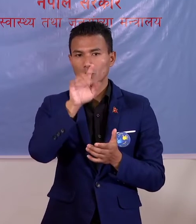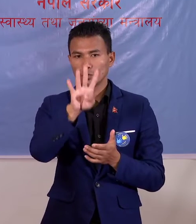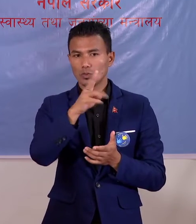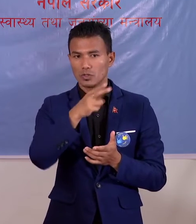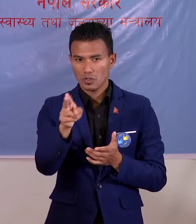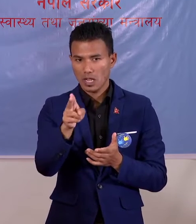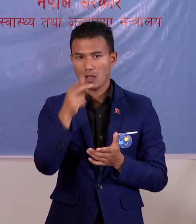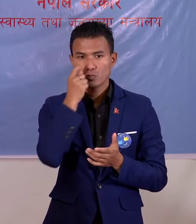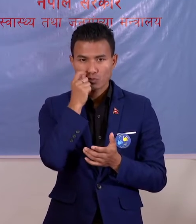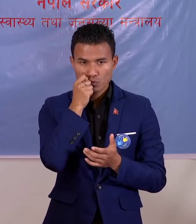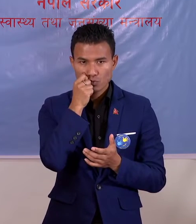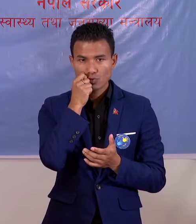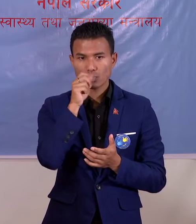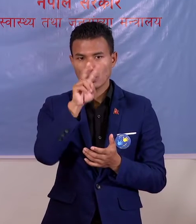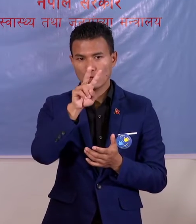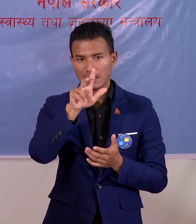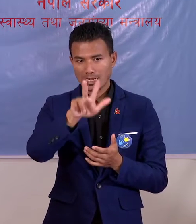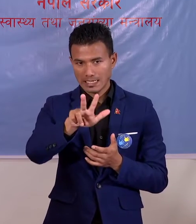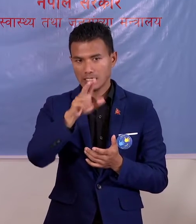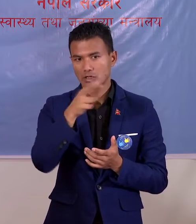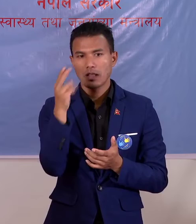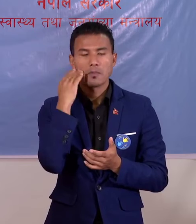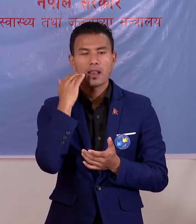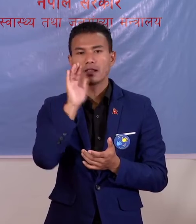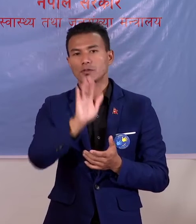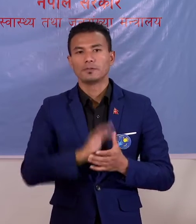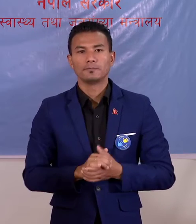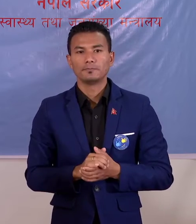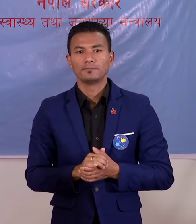74 जना पुरुष र 28 जना महिला रहनुभएको छ।